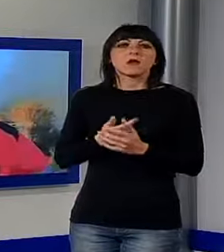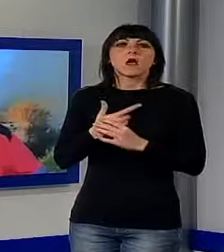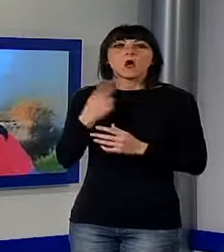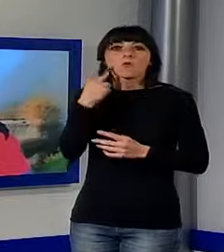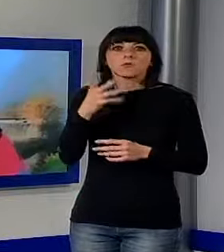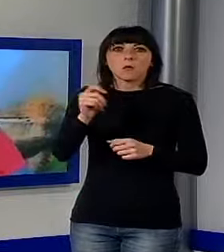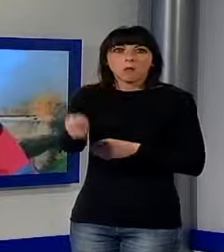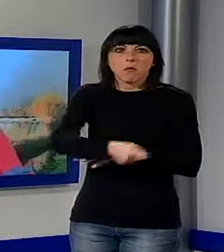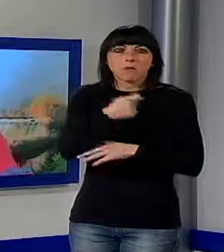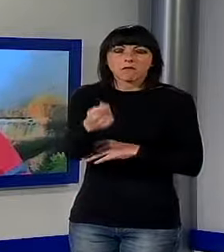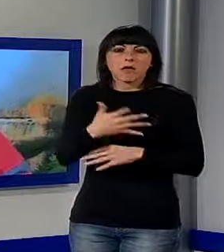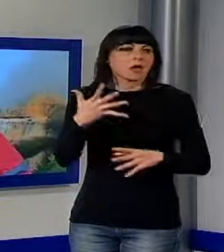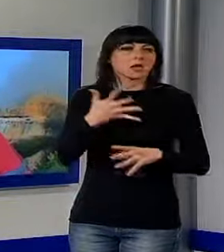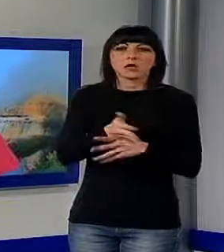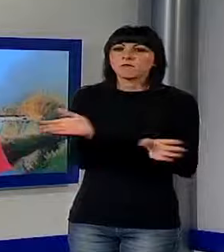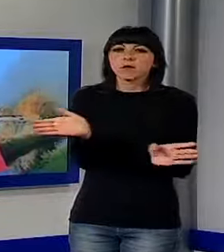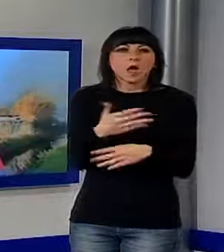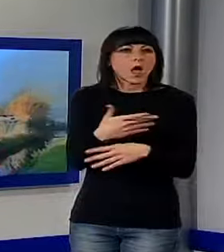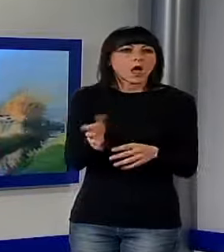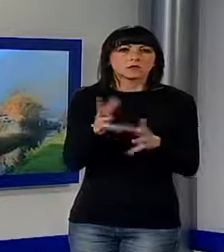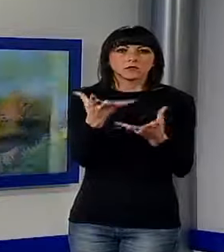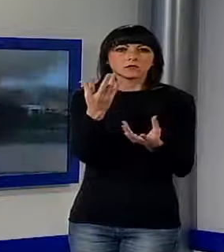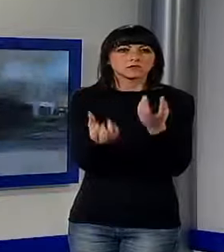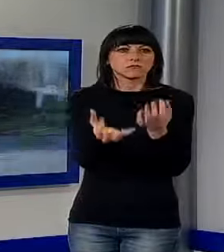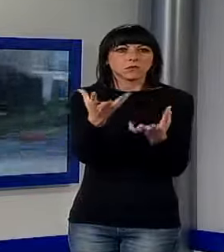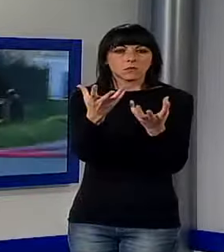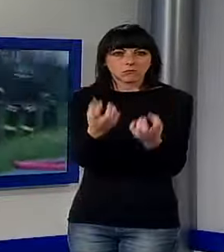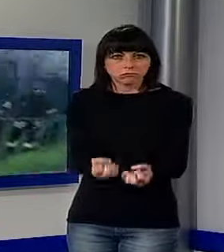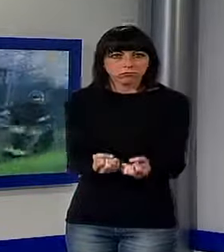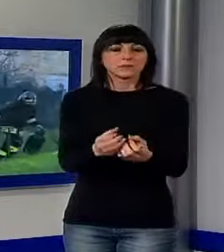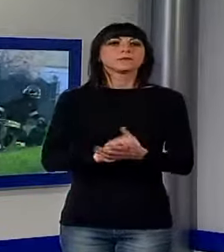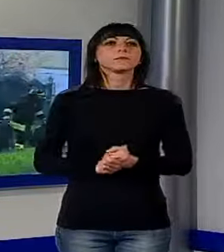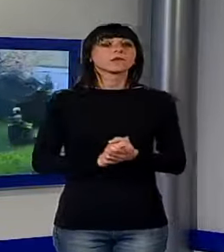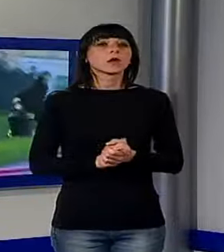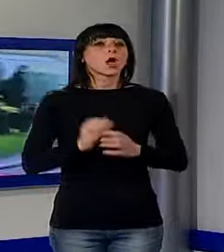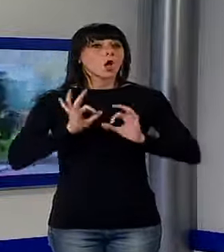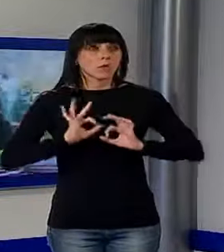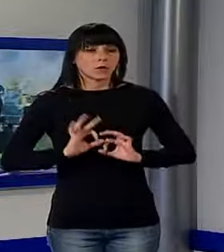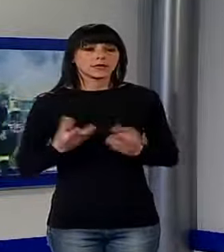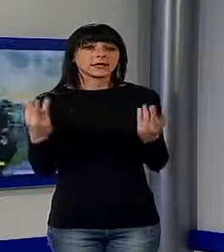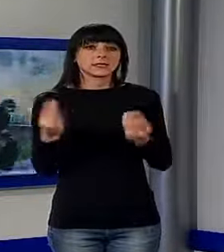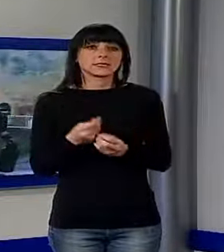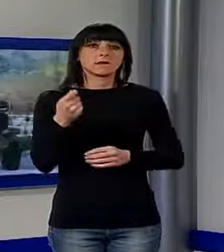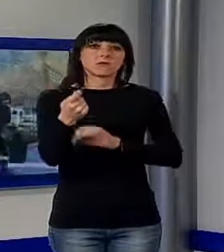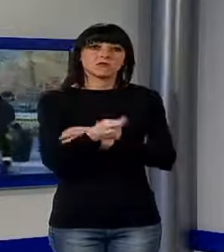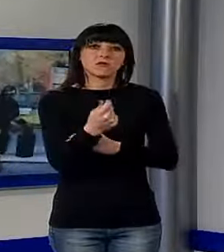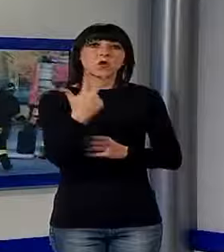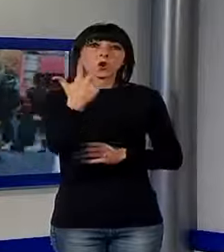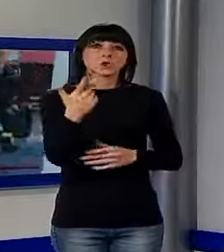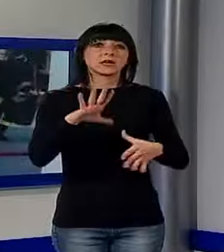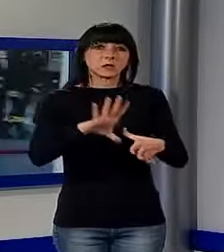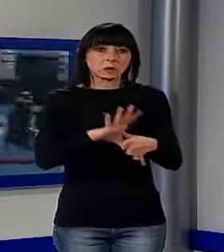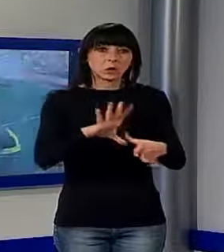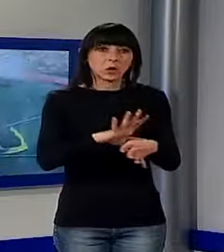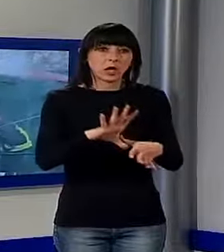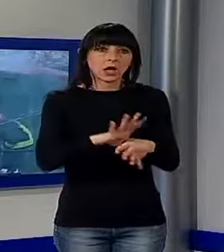pompieri, sono venuti tutti per spengere l'incendio. Sul posto, oltre alla polizia, sono intervenute tre squadre dei vigili del fuoco